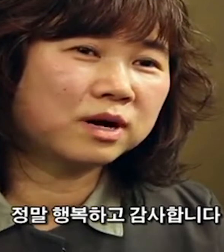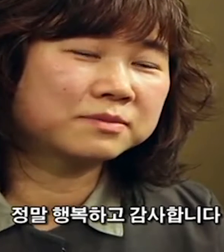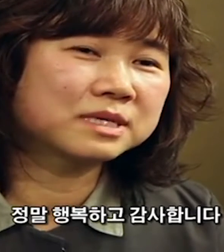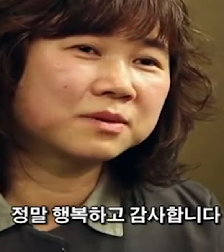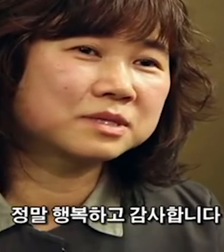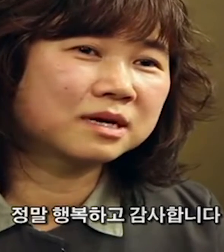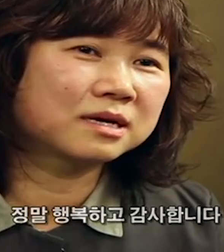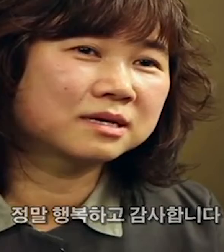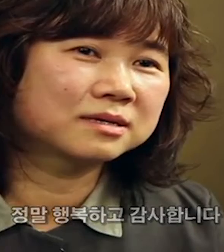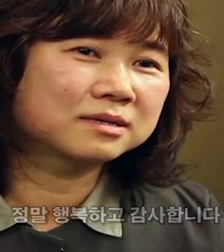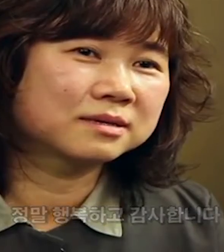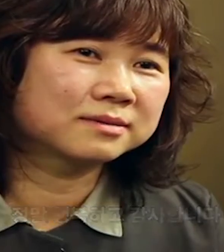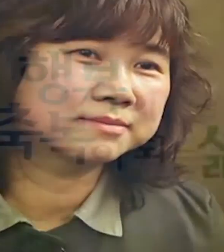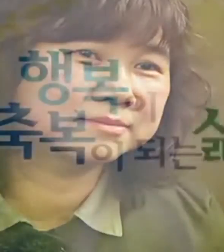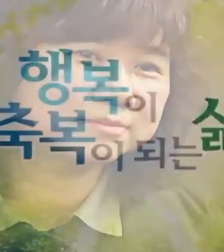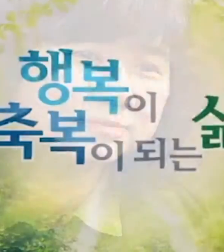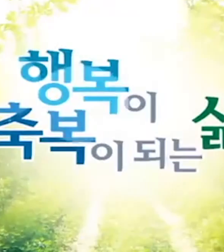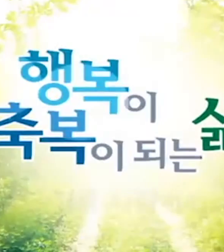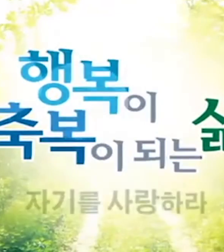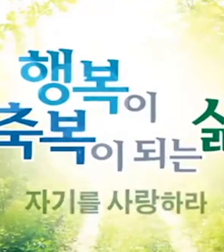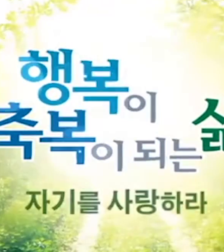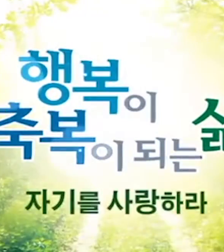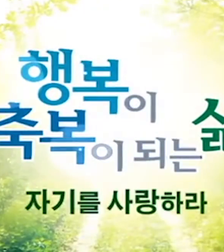행복하고 감사합니다.